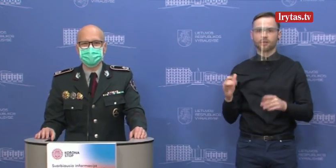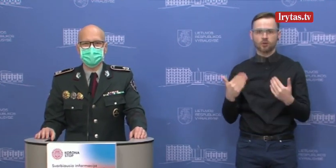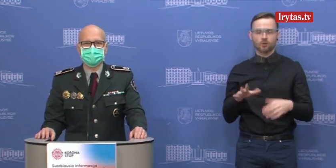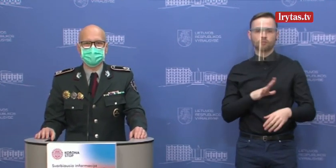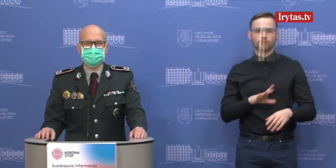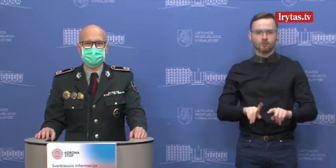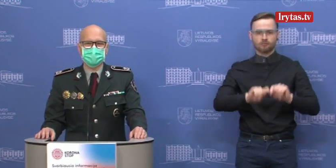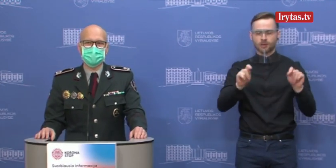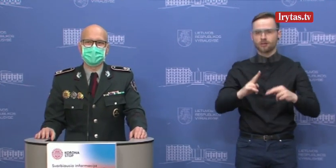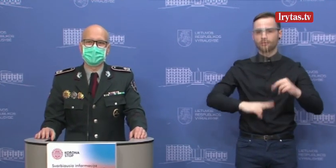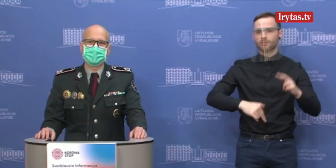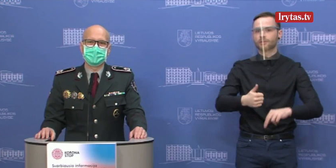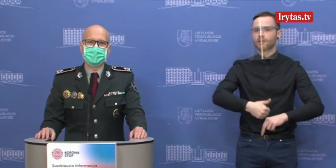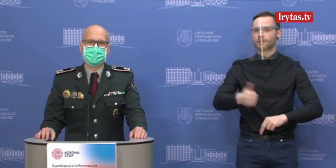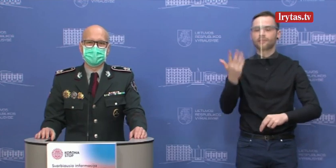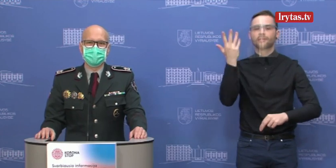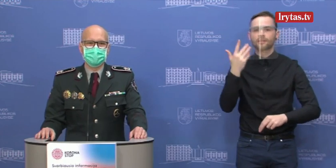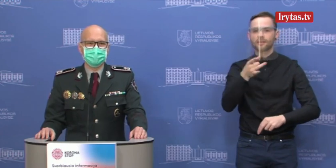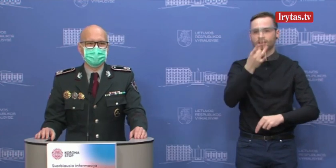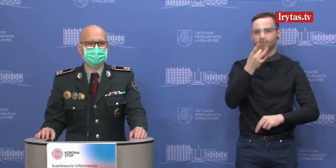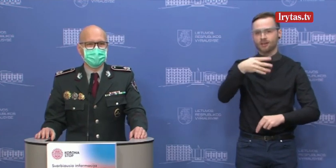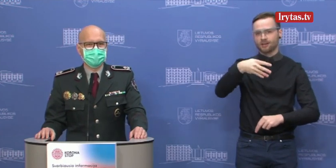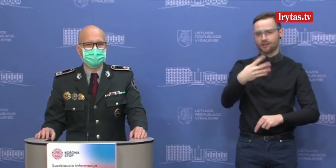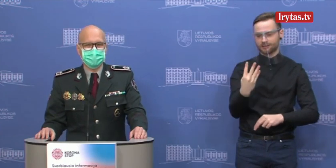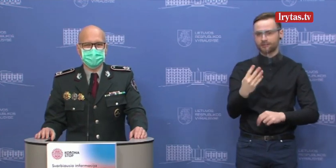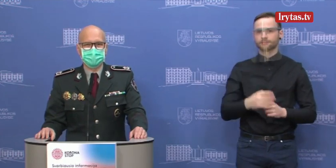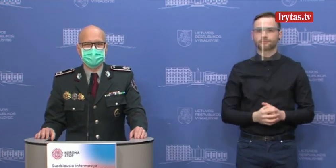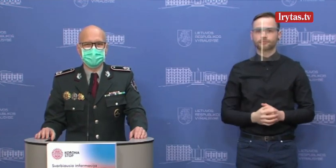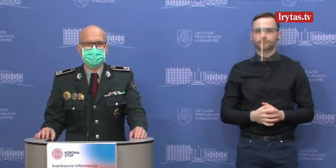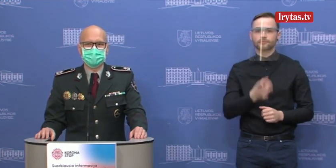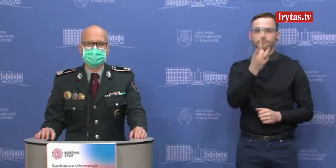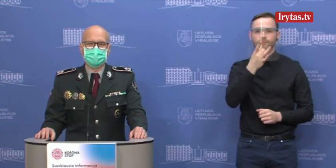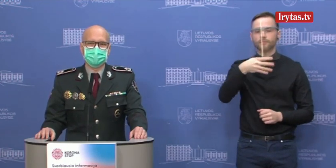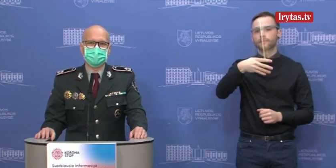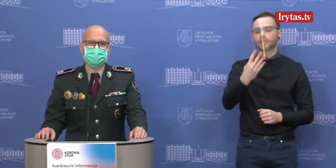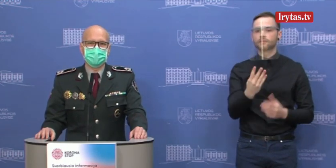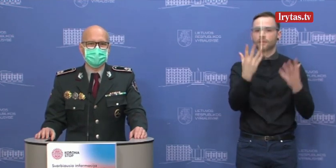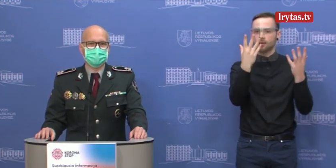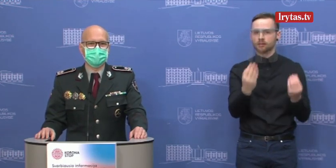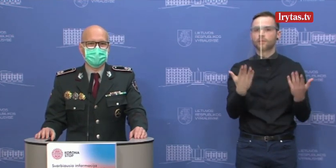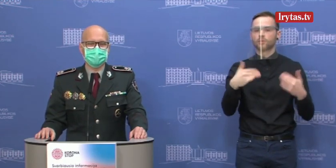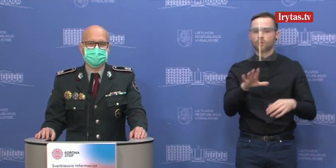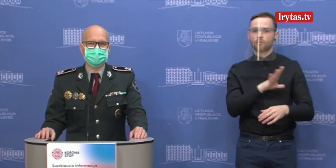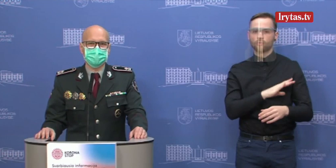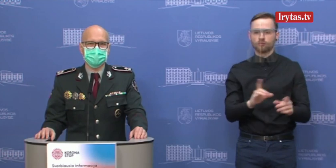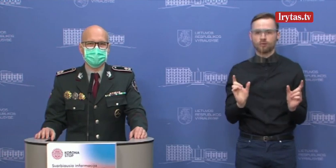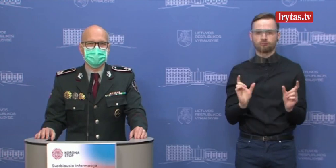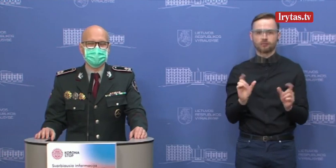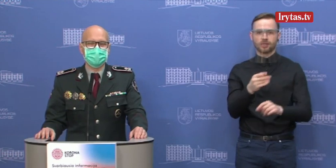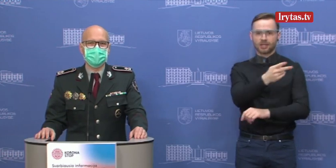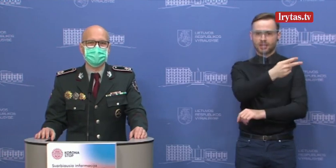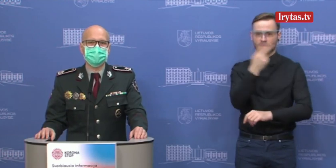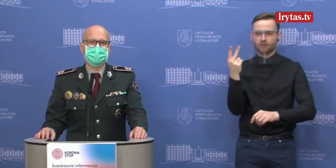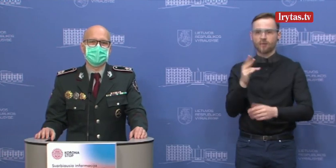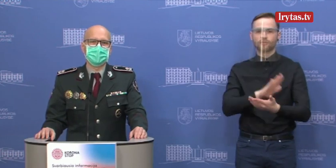nuo gegužės 4 dienos. Priminsiu, kad būtent gegužės 4 dieną buvo panaikintas apribojimas Lietuvos